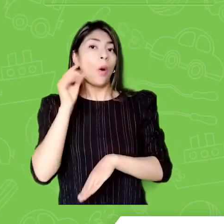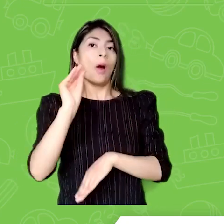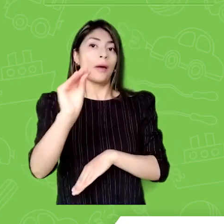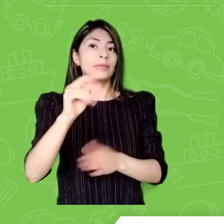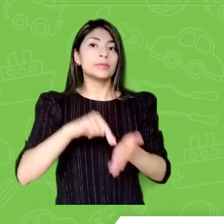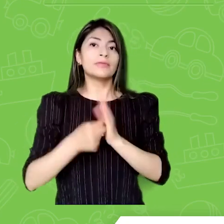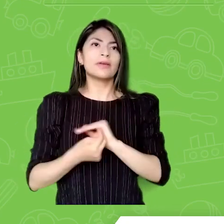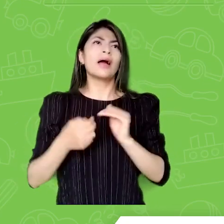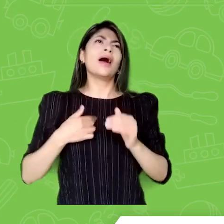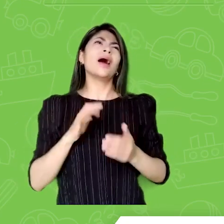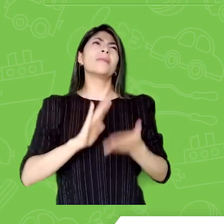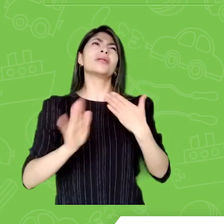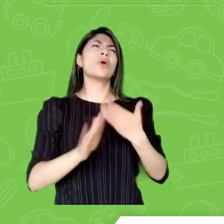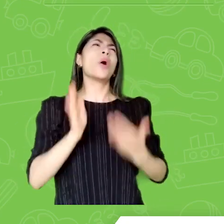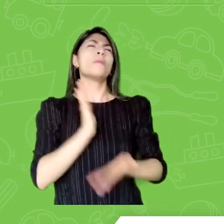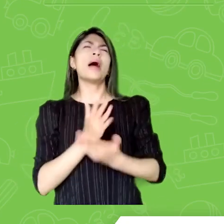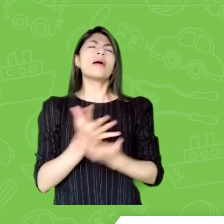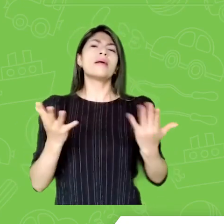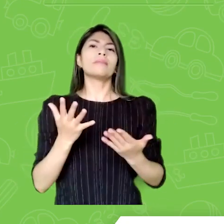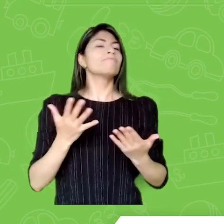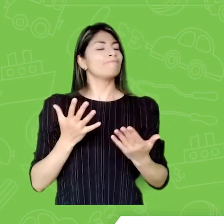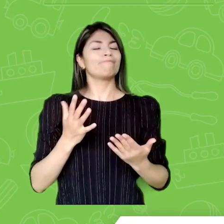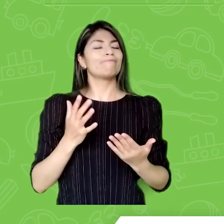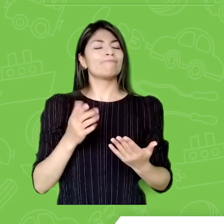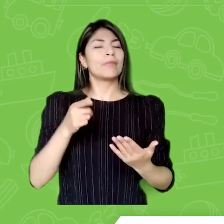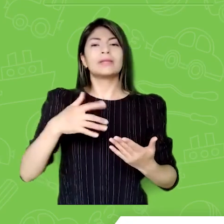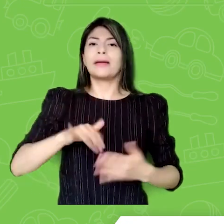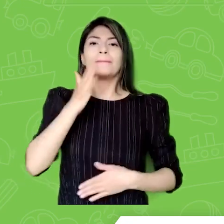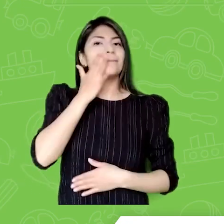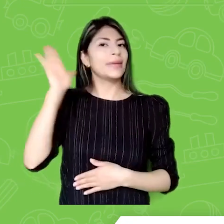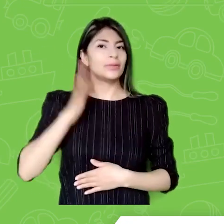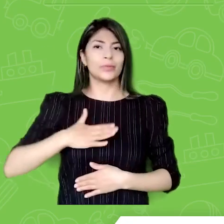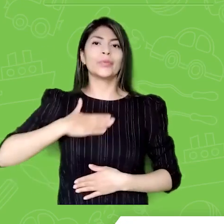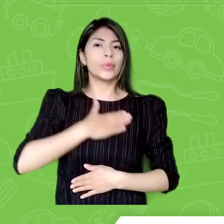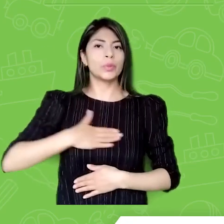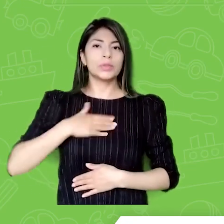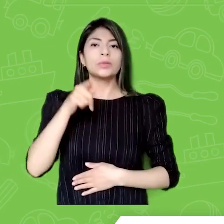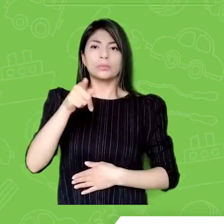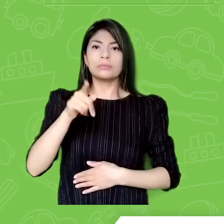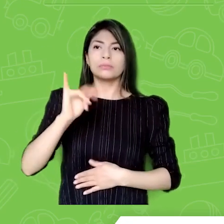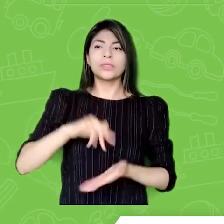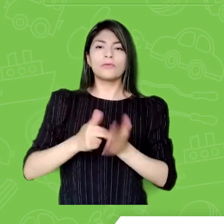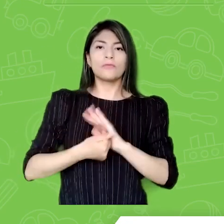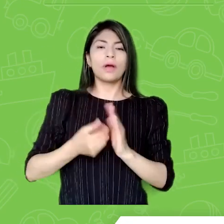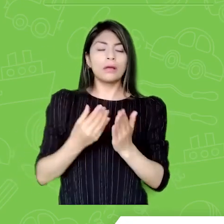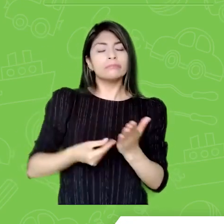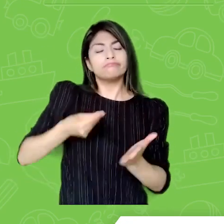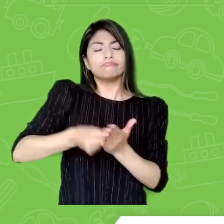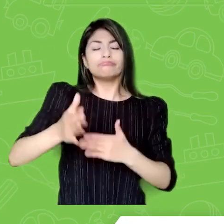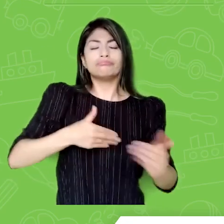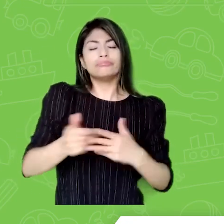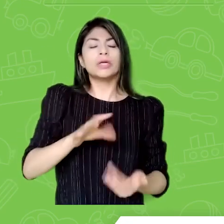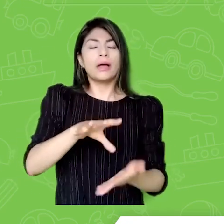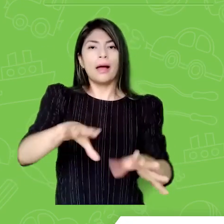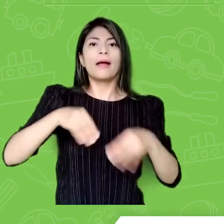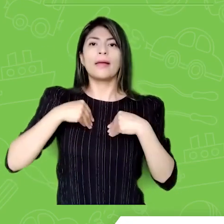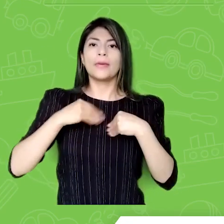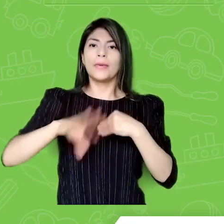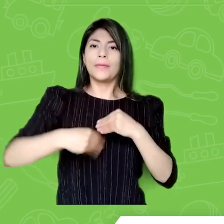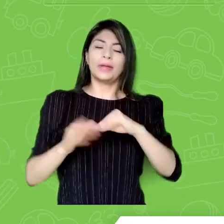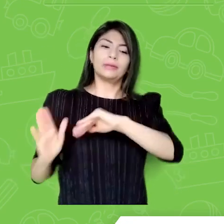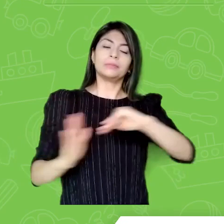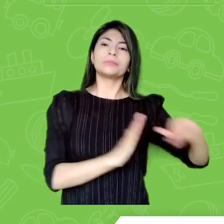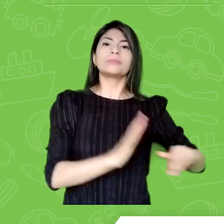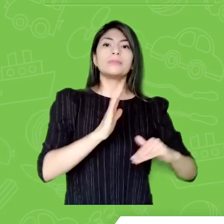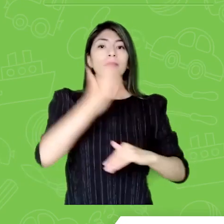los aspirantes con su inscripción a este proceso de selección. Artículo 18. Publicación de